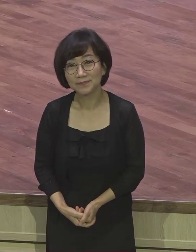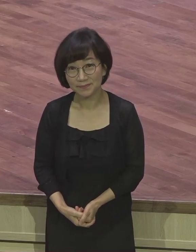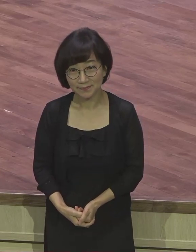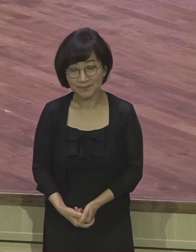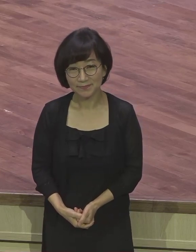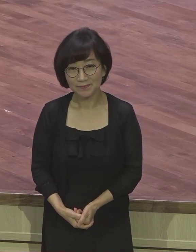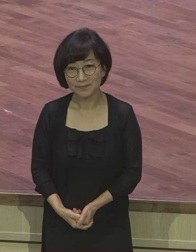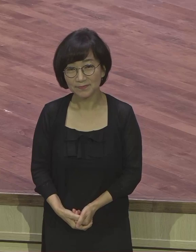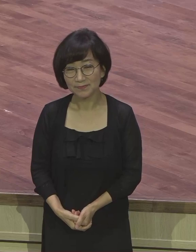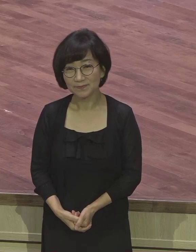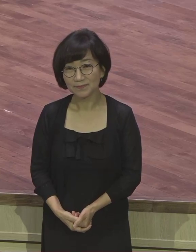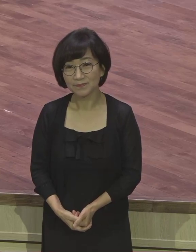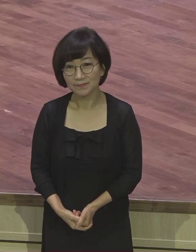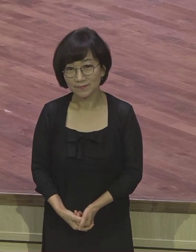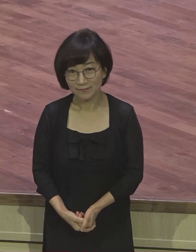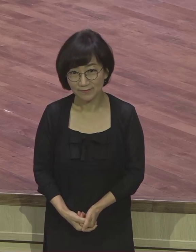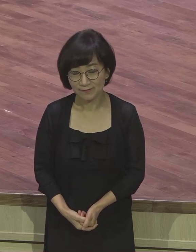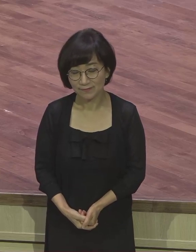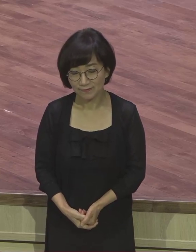하나님도 아시잖아요.